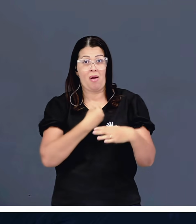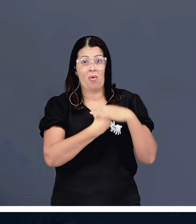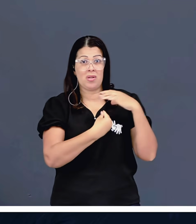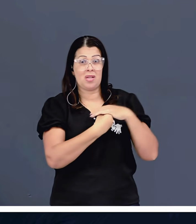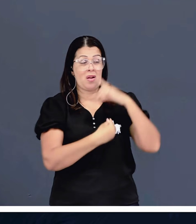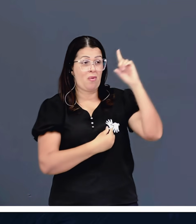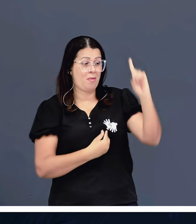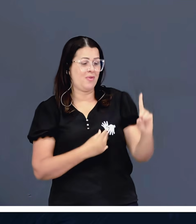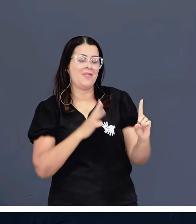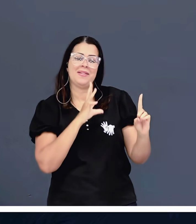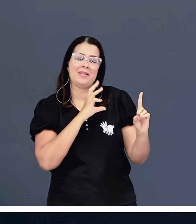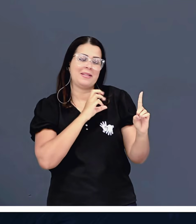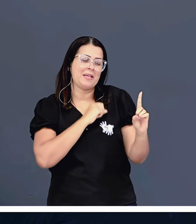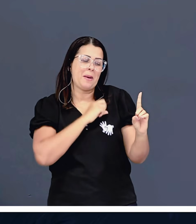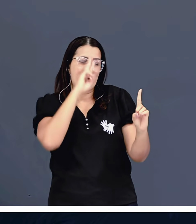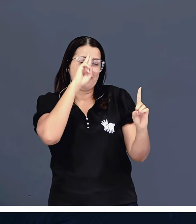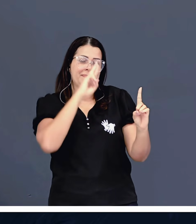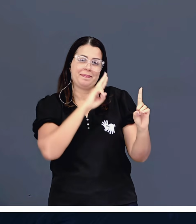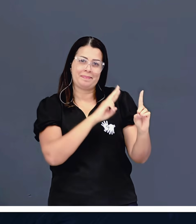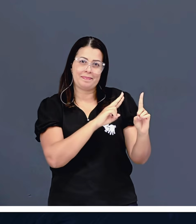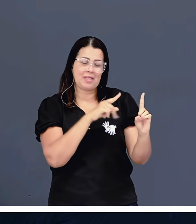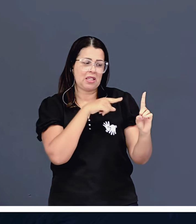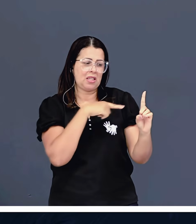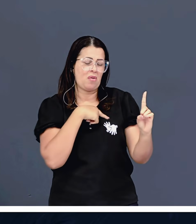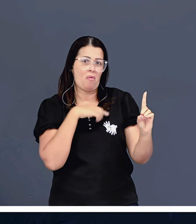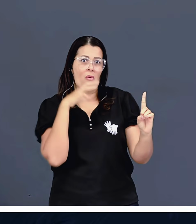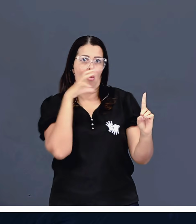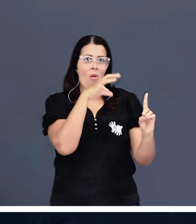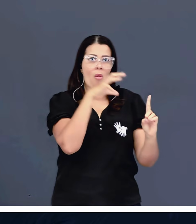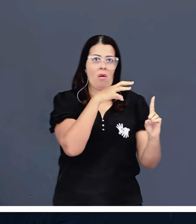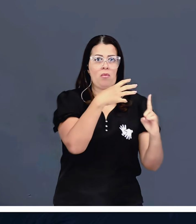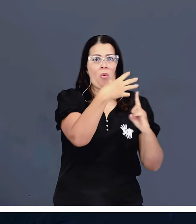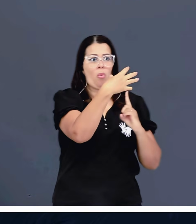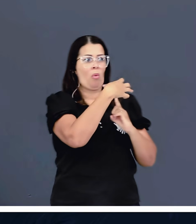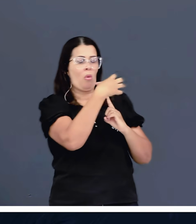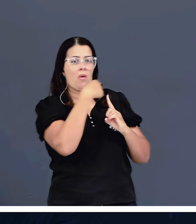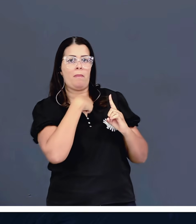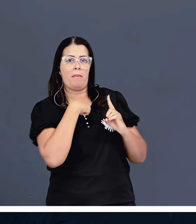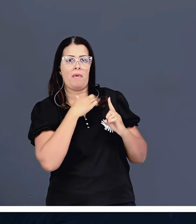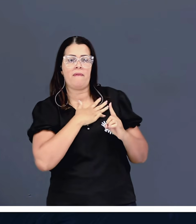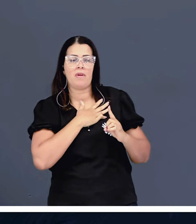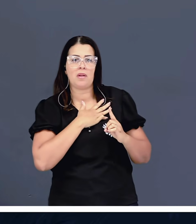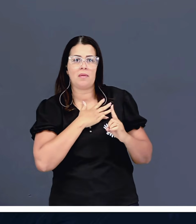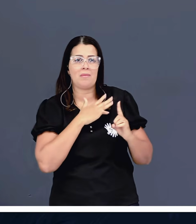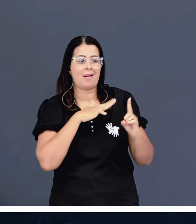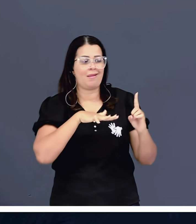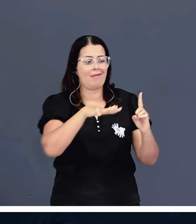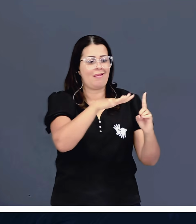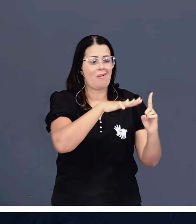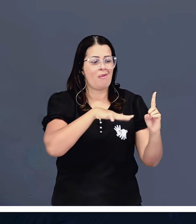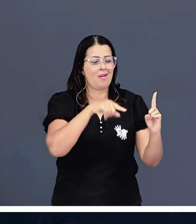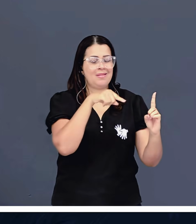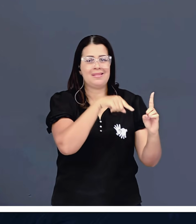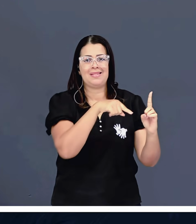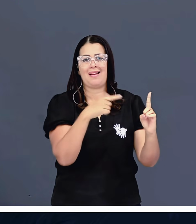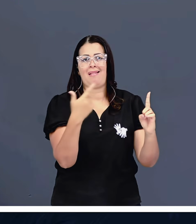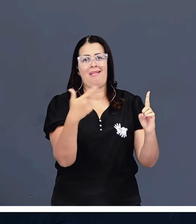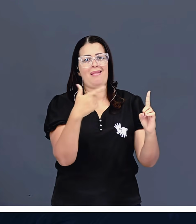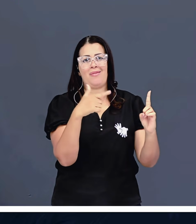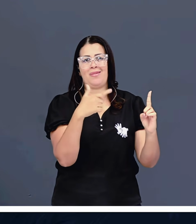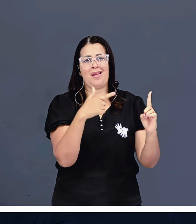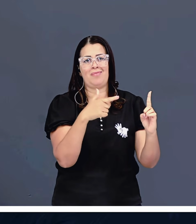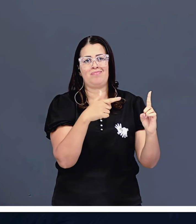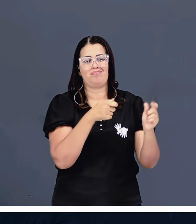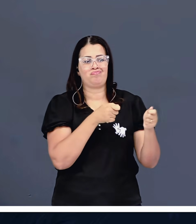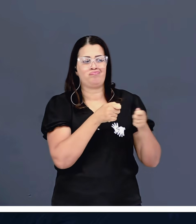alguém que você ama, que você honra, que tem uma influência muito grande sobre a sua vida, mas essa pessoa nessa área, ela não tem autoridade